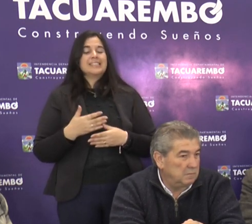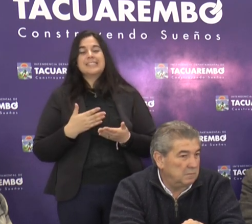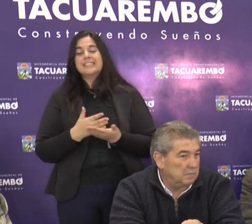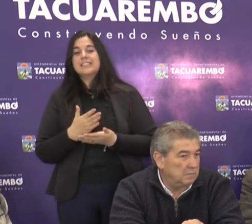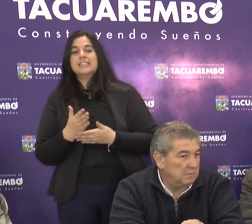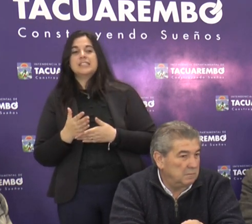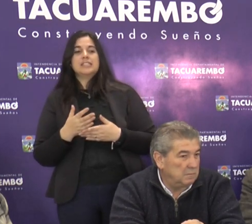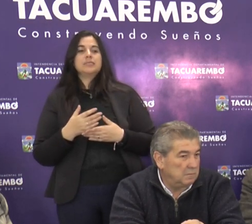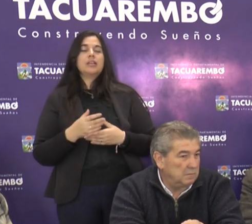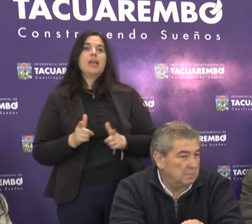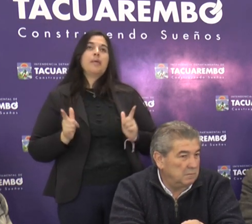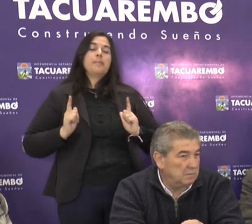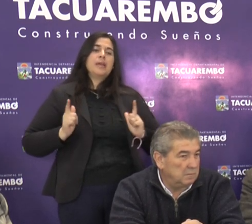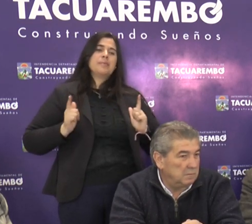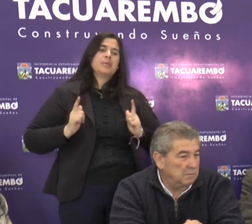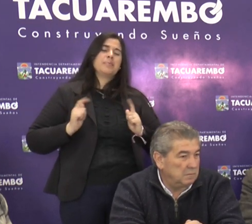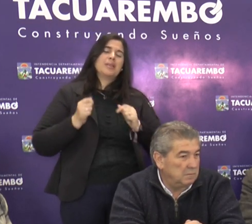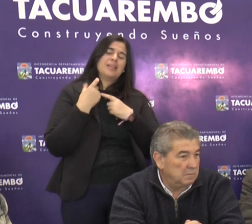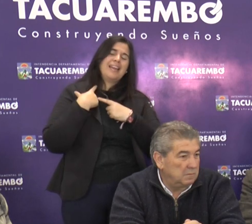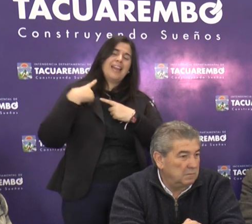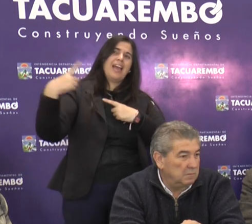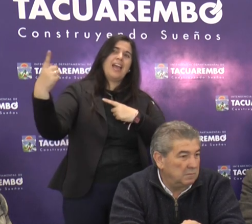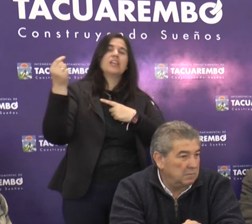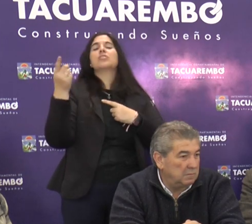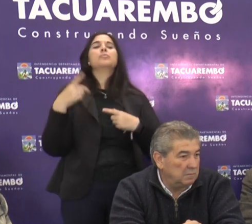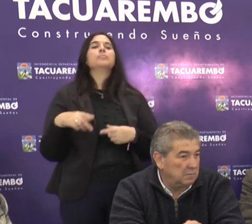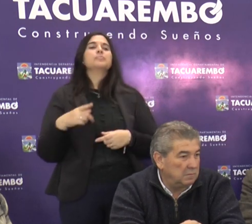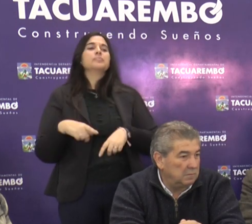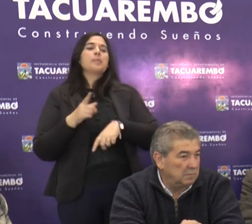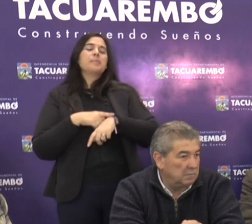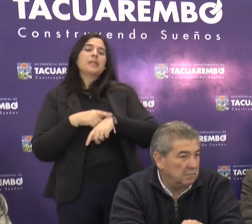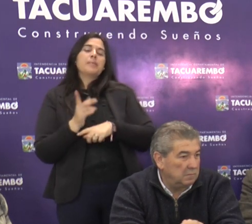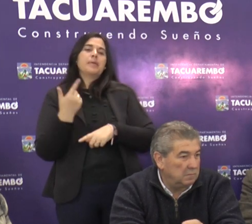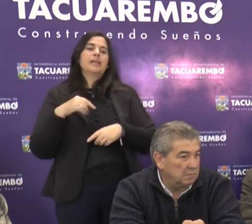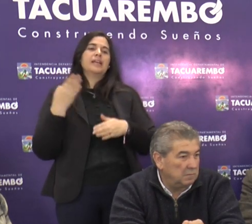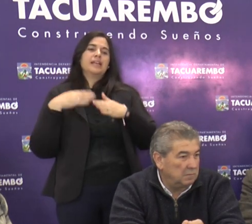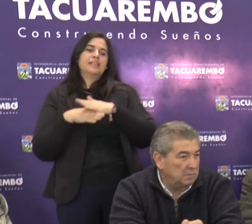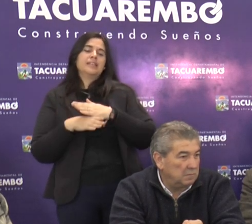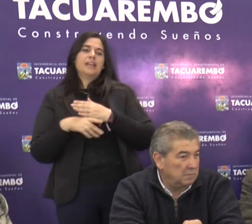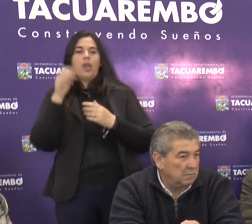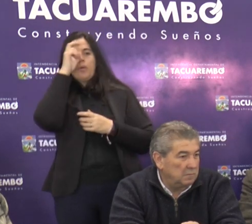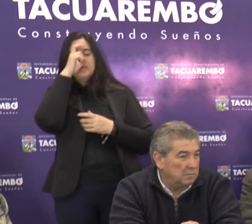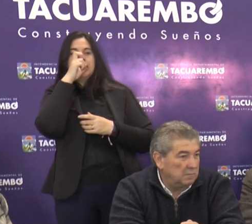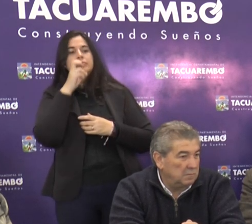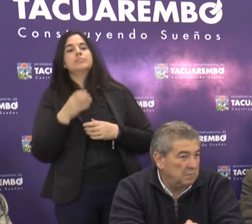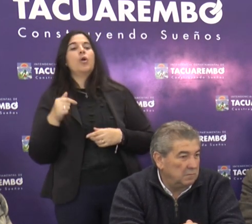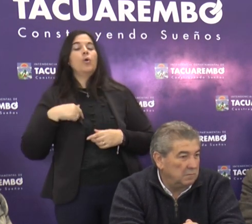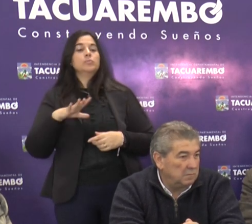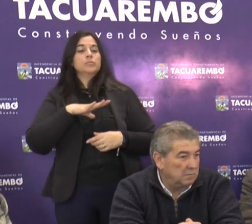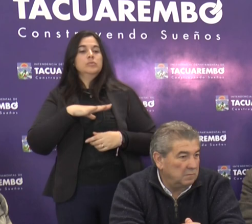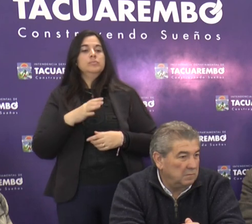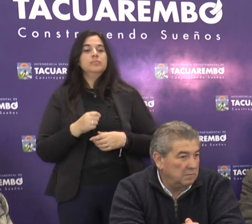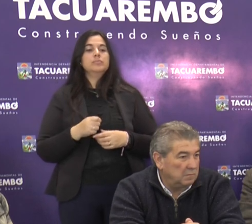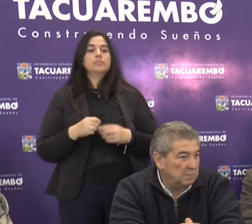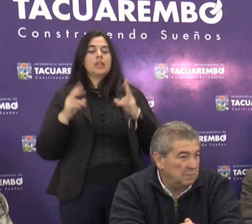el tema de tener que esperar largo tiempo, largas horas para ser atendido. Bueno, eso tiene que cambiar. Hoy tenemos una herramienta importantísima